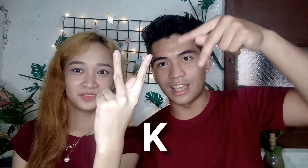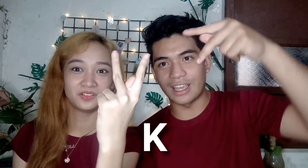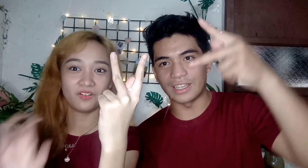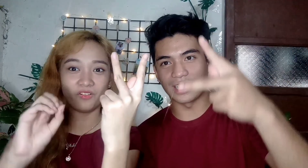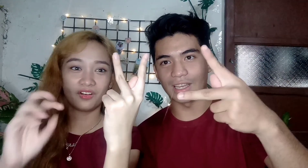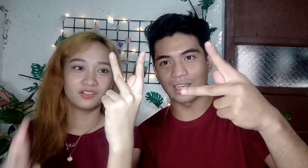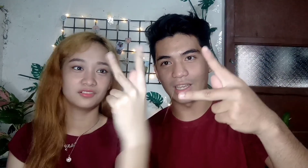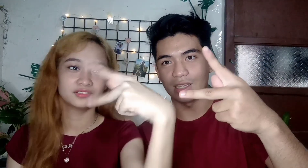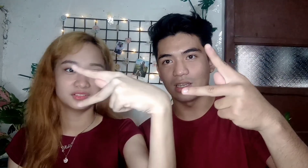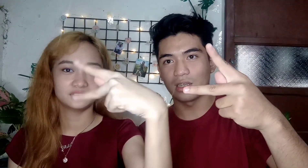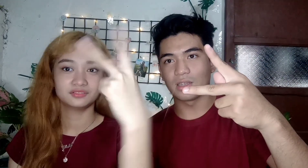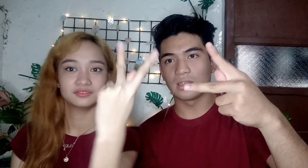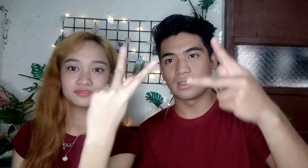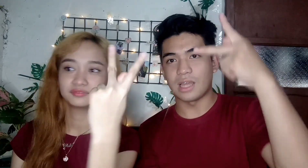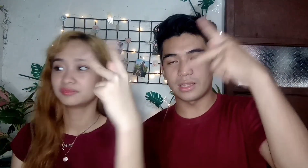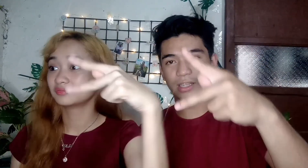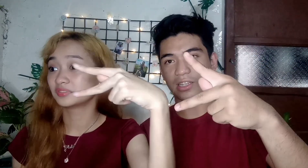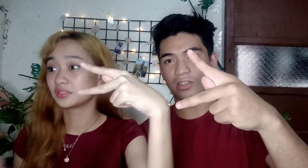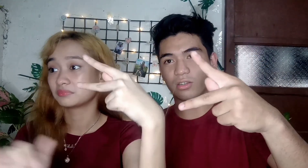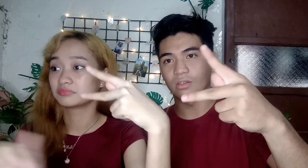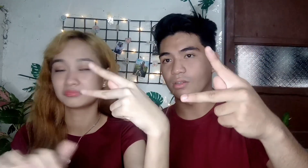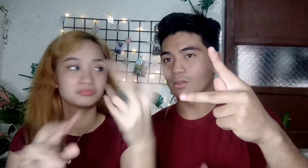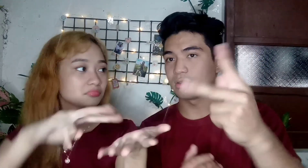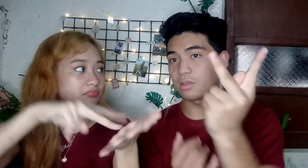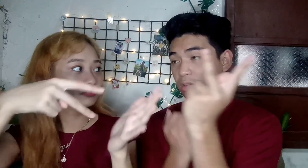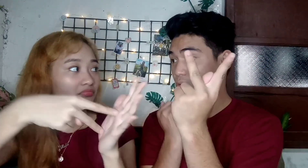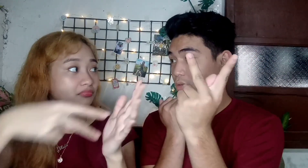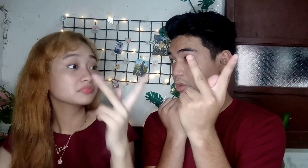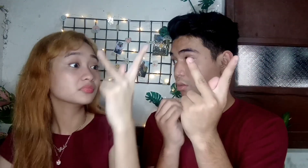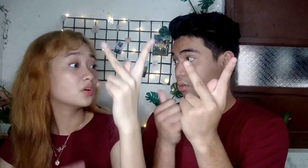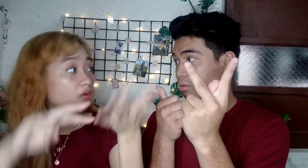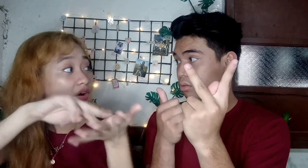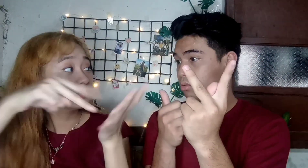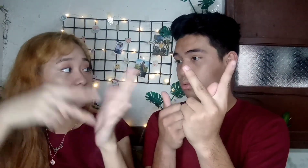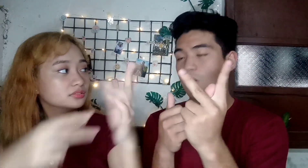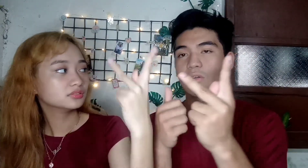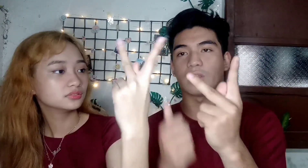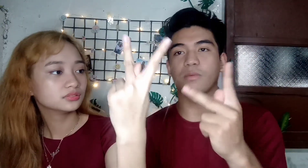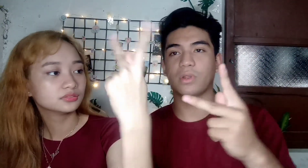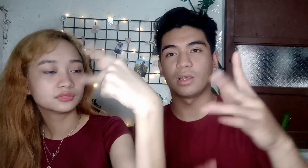Okay, ayan, okay. At ganito. Ay, okay lang to. Oh, okay lang pala.